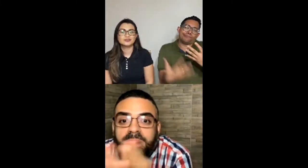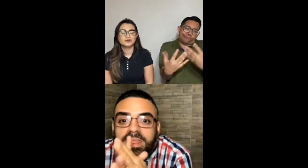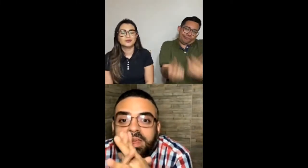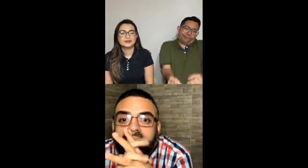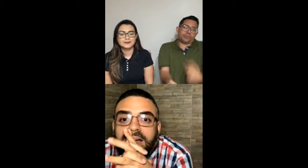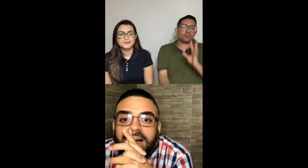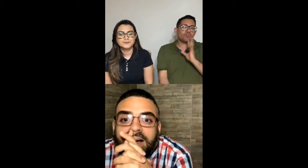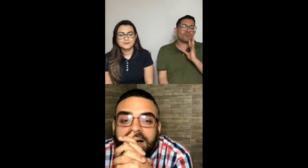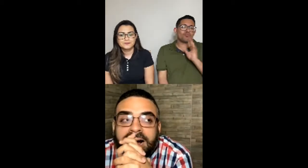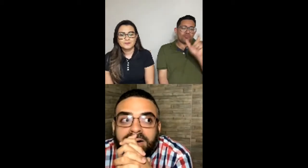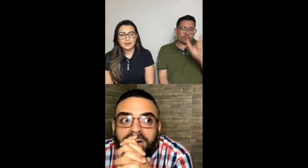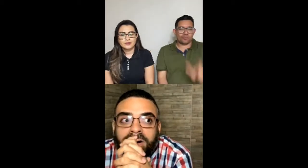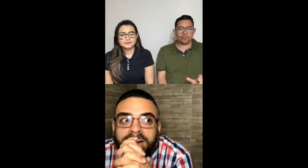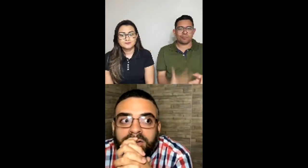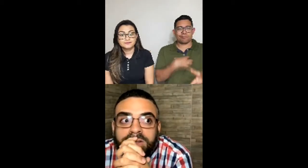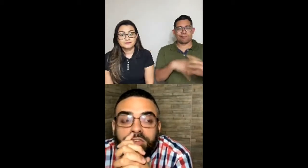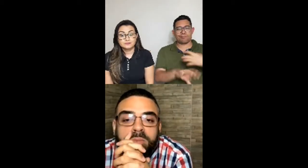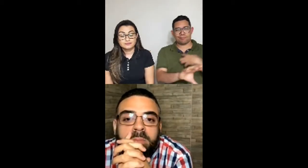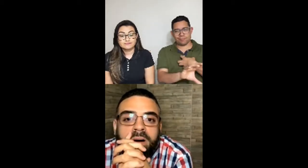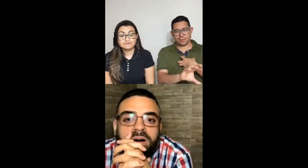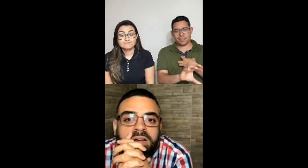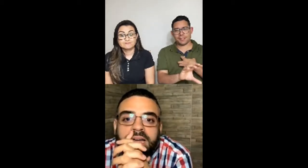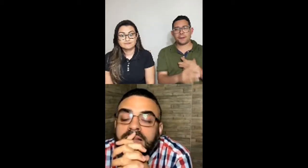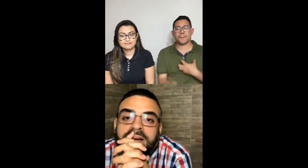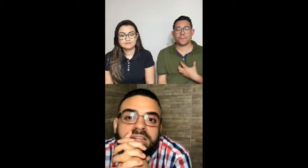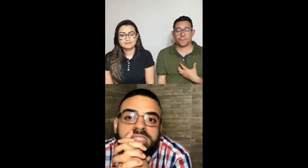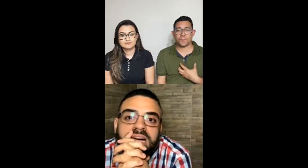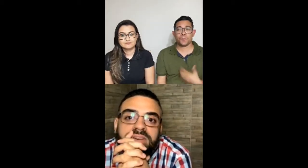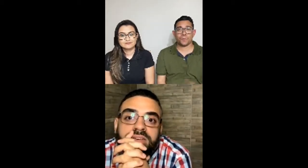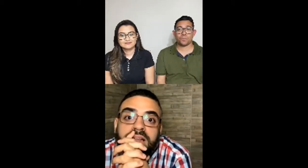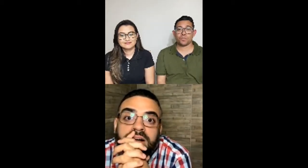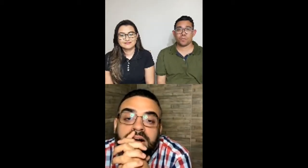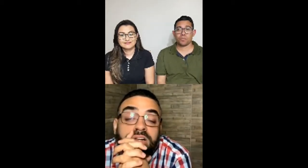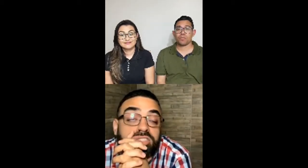da pessoa. Né? E aí,